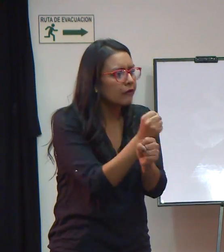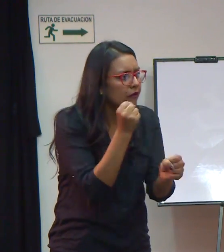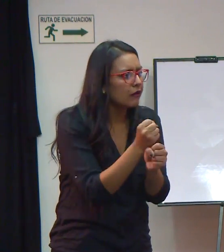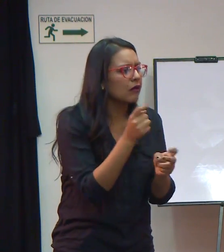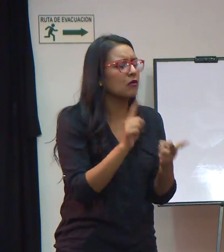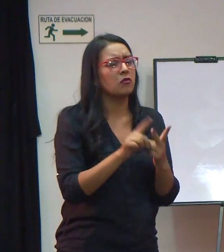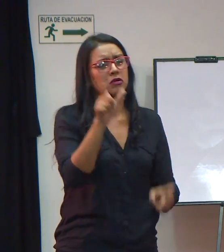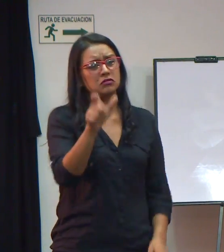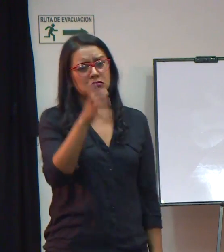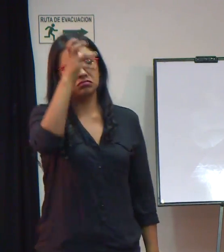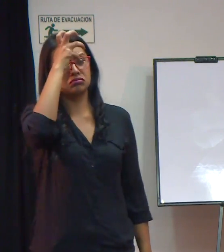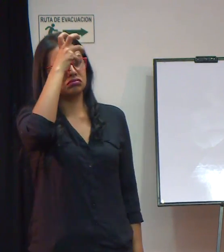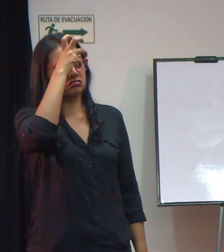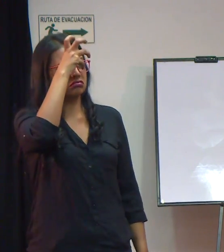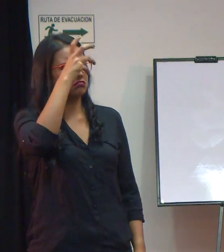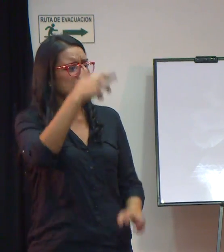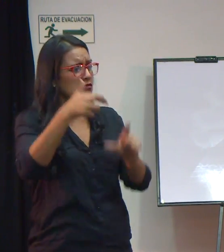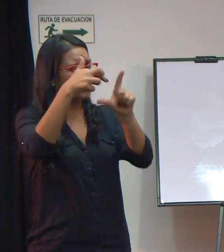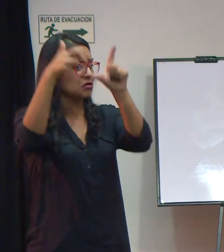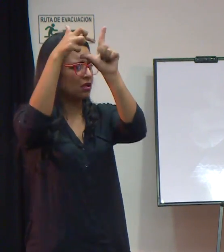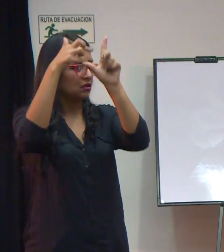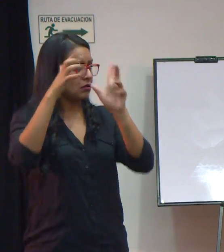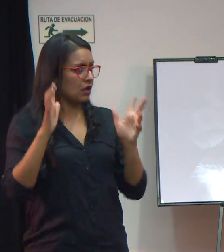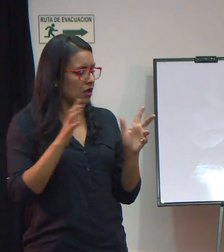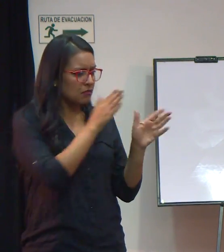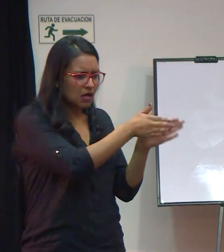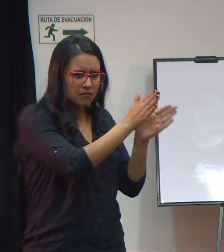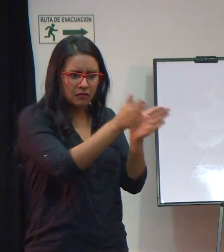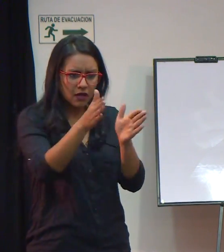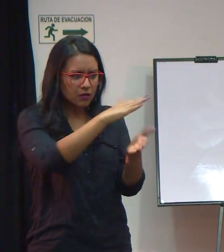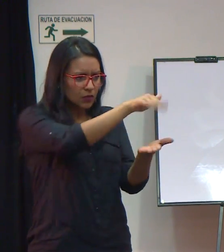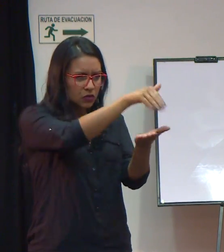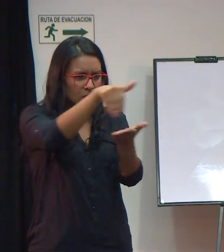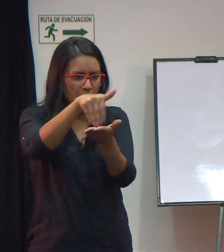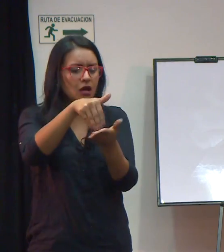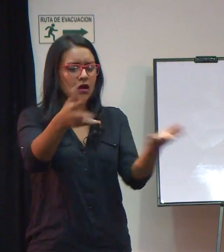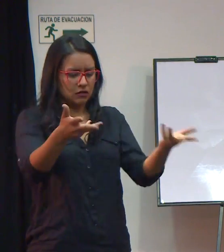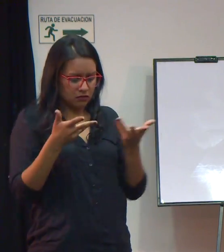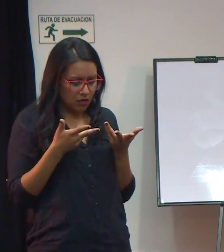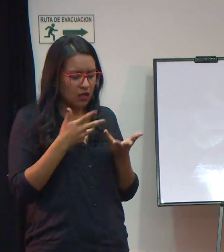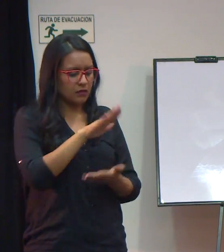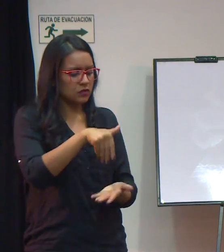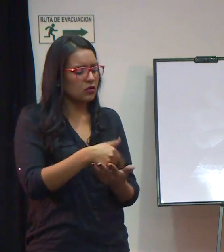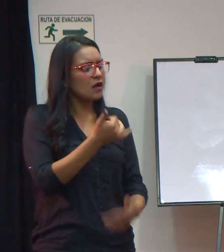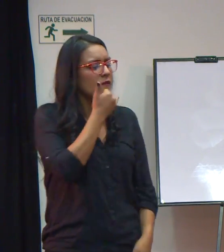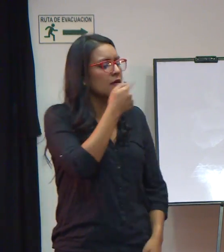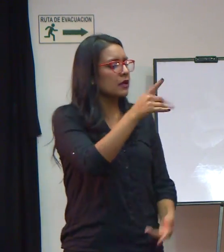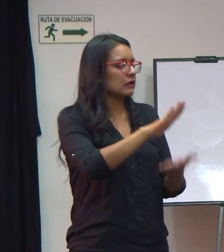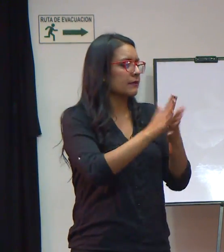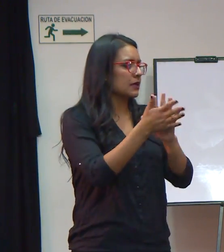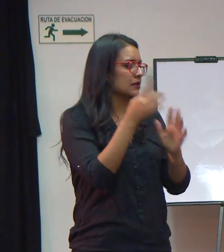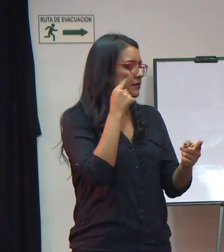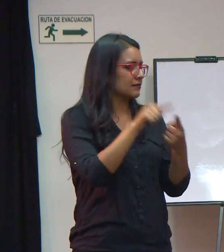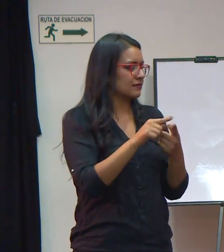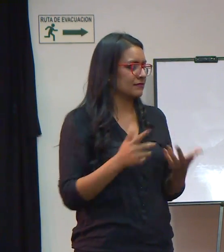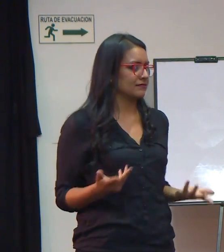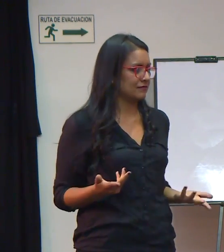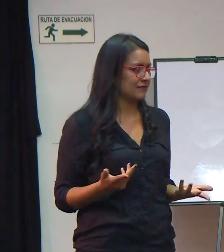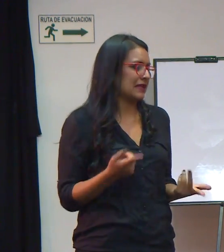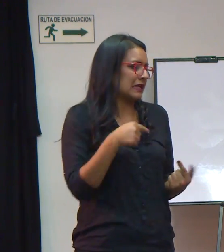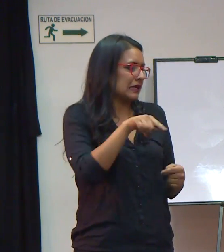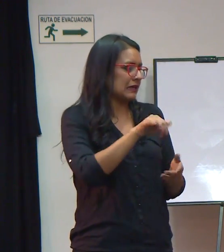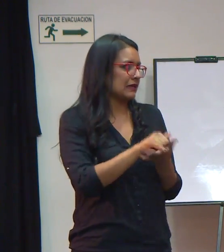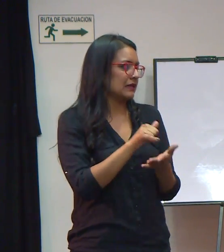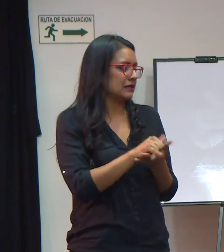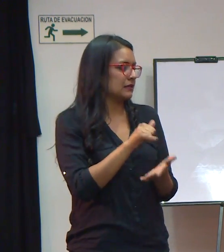más culta, bueno, todas las posturas, para poder dar un criterio y una postura hacia esto que está pasando, que es la paz. Entonces, pues, esa es